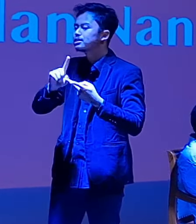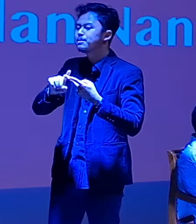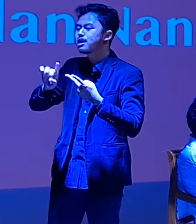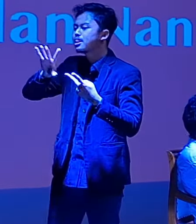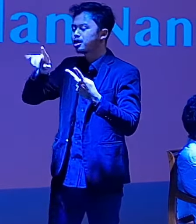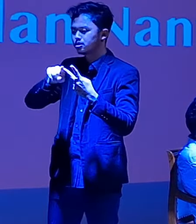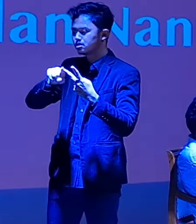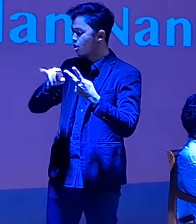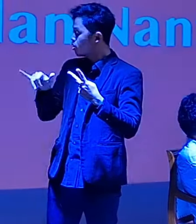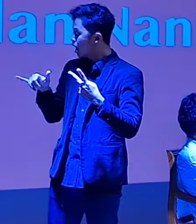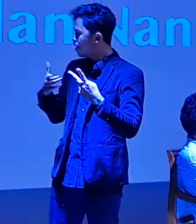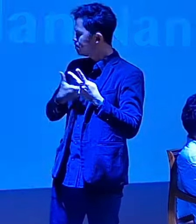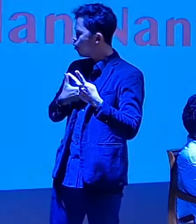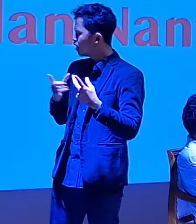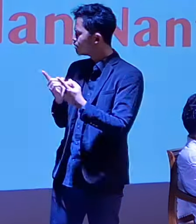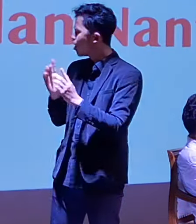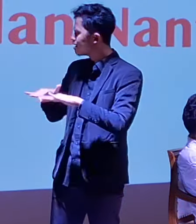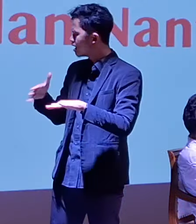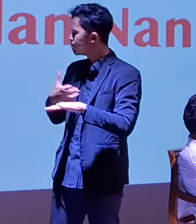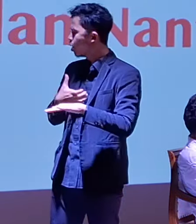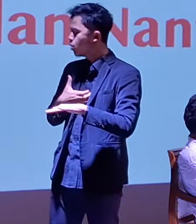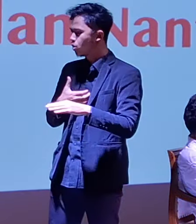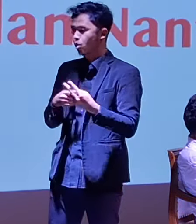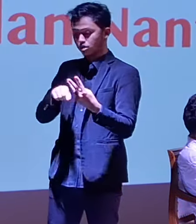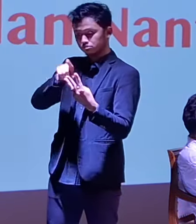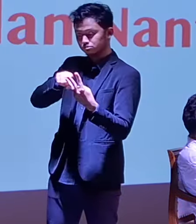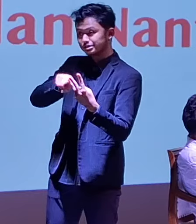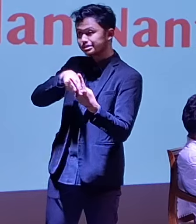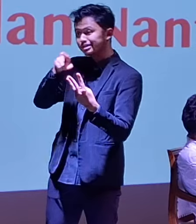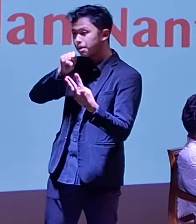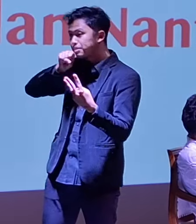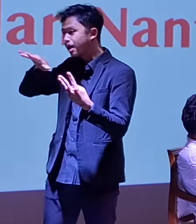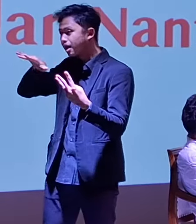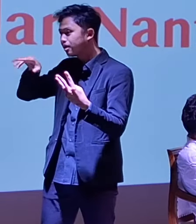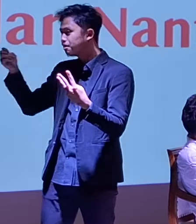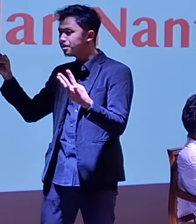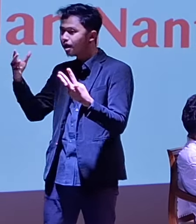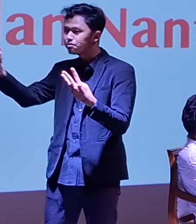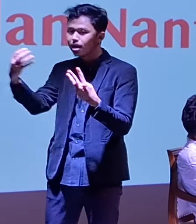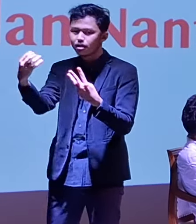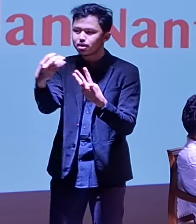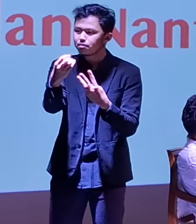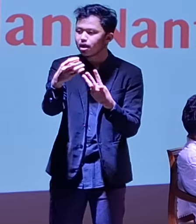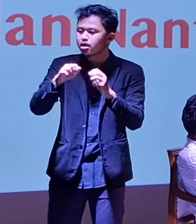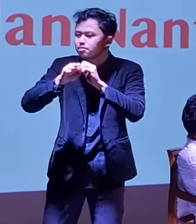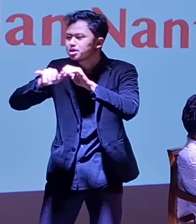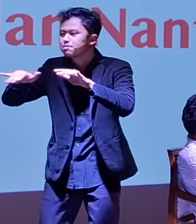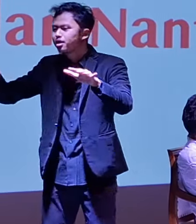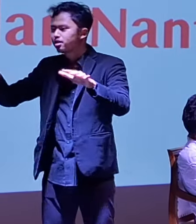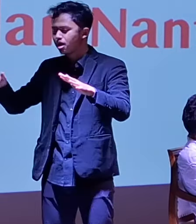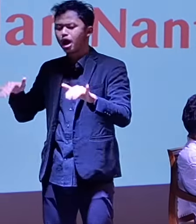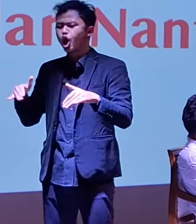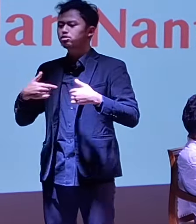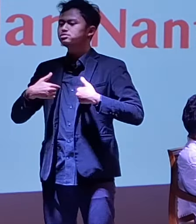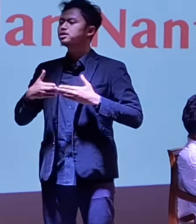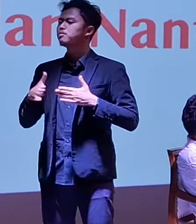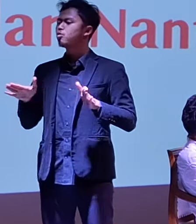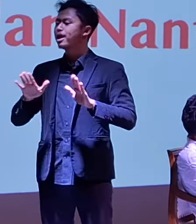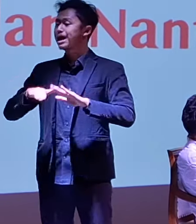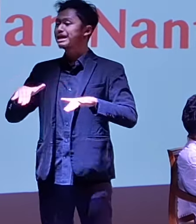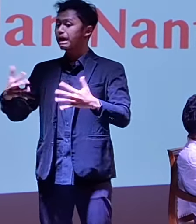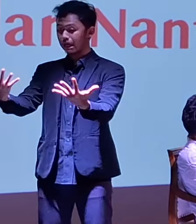ketamuan anak-anak itu. Oke. Dan saya dengar waktu saya berkunjung ke almarhum Ki Mantap Sudarsono 2 tahun yang lalu. Beberapa bulan